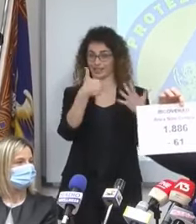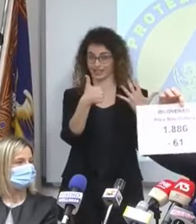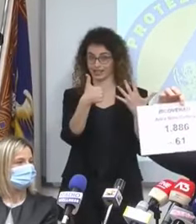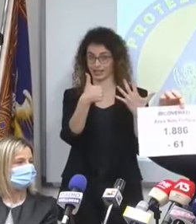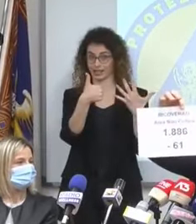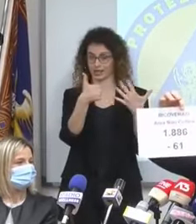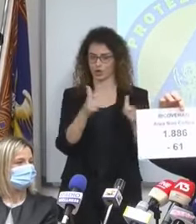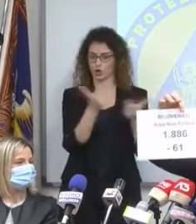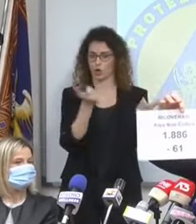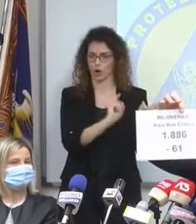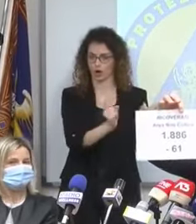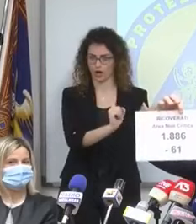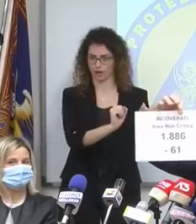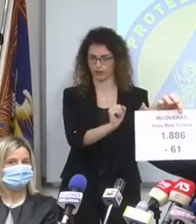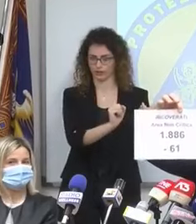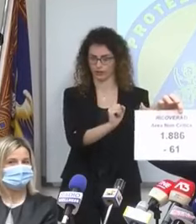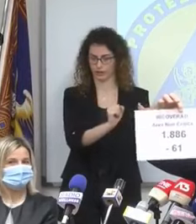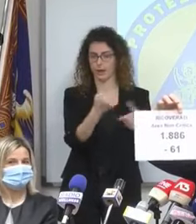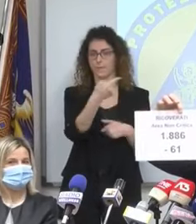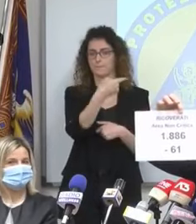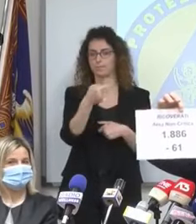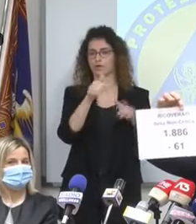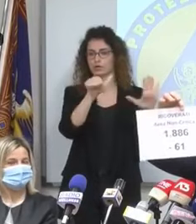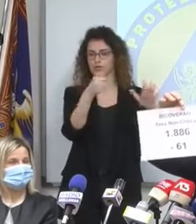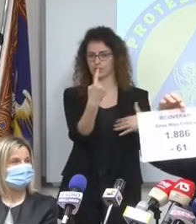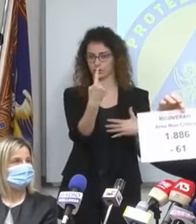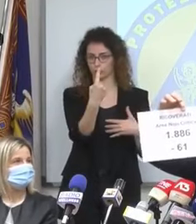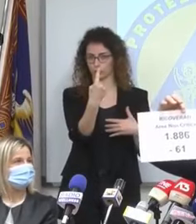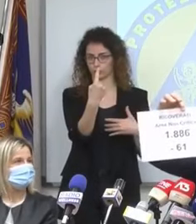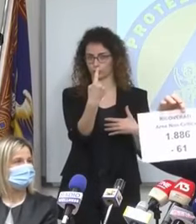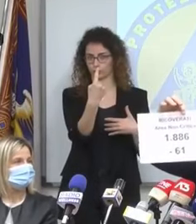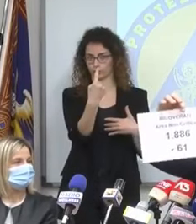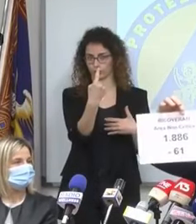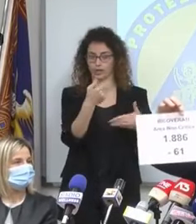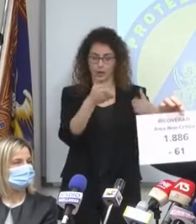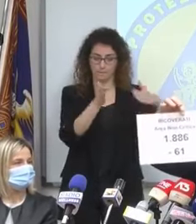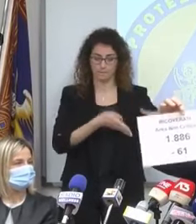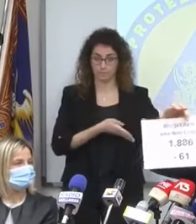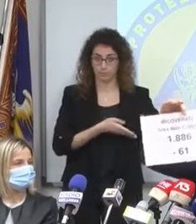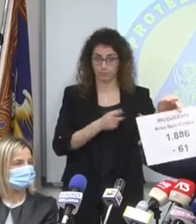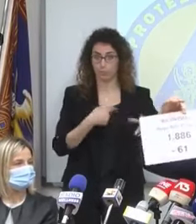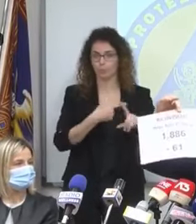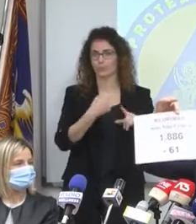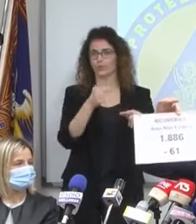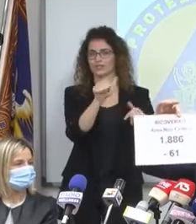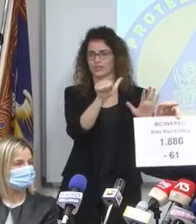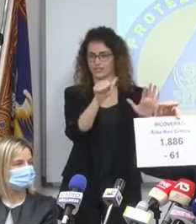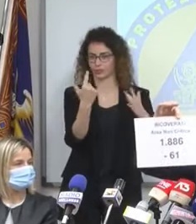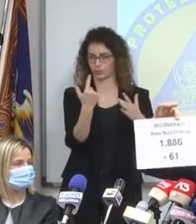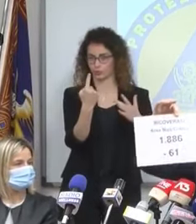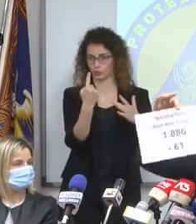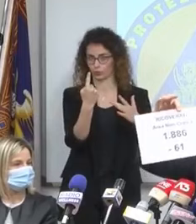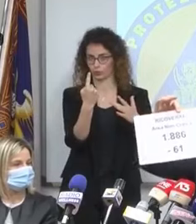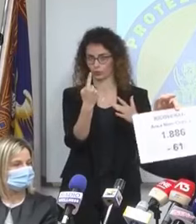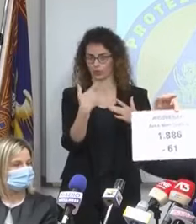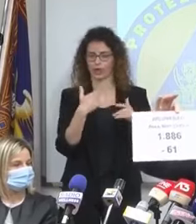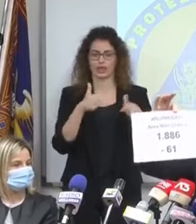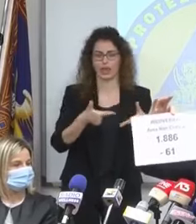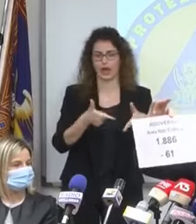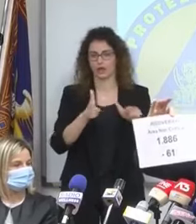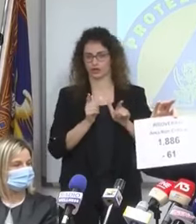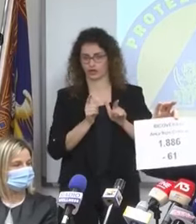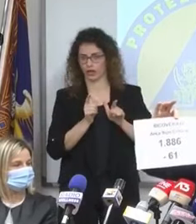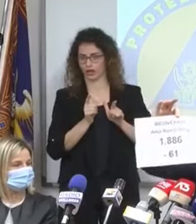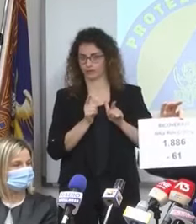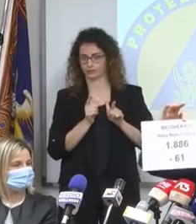1886 in area non critica, meno 61, quindi 61 posti letto che si sono svuotati. Tra il dare e l'avere, considerate